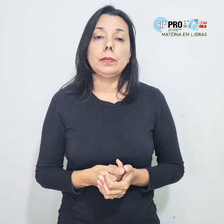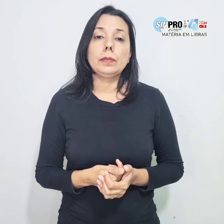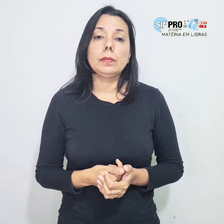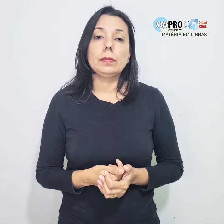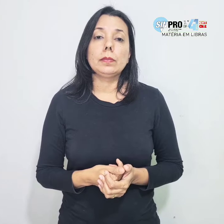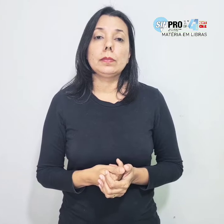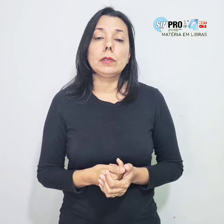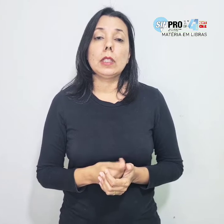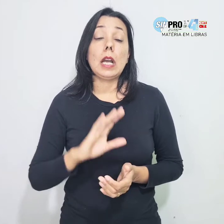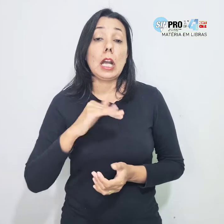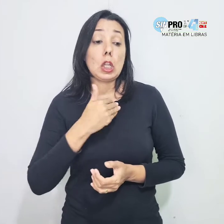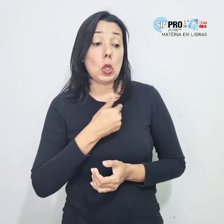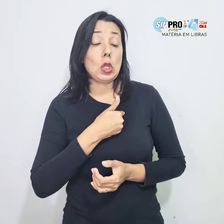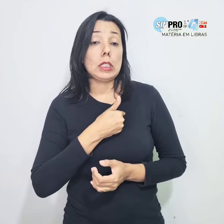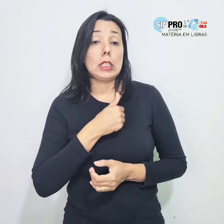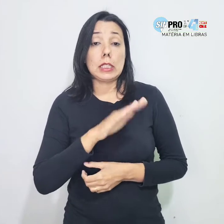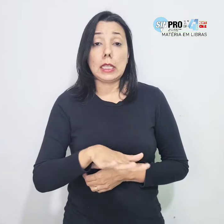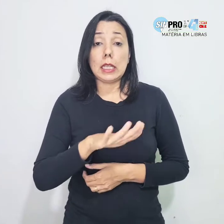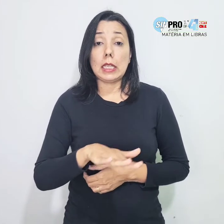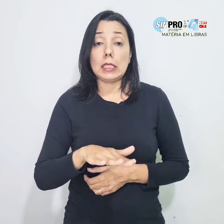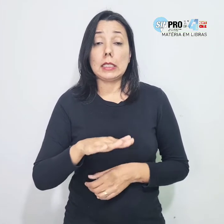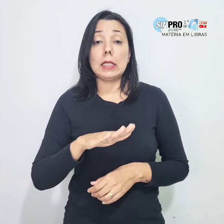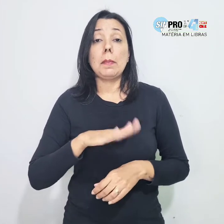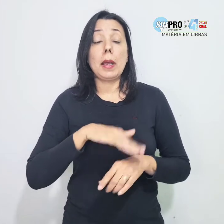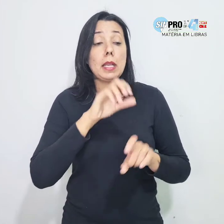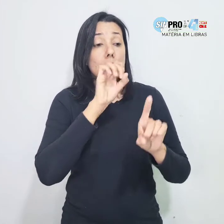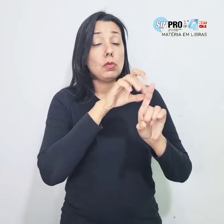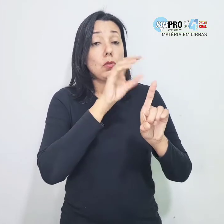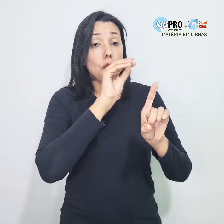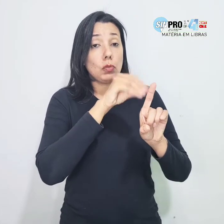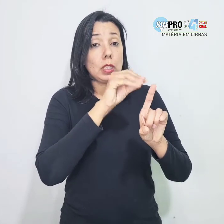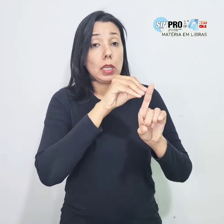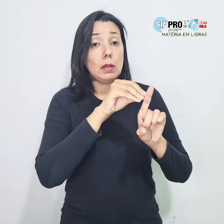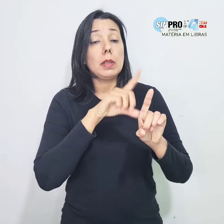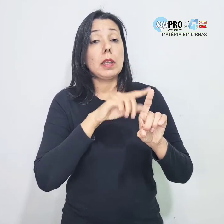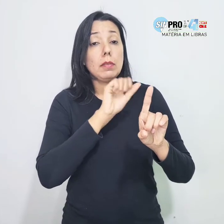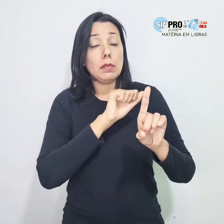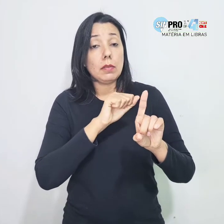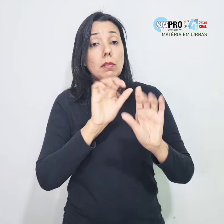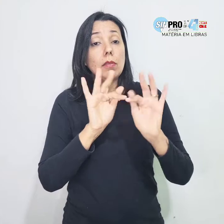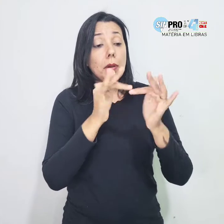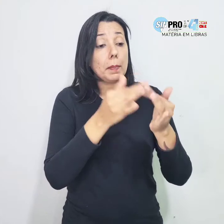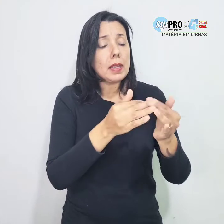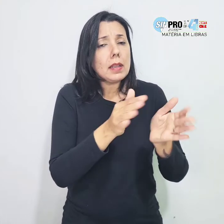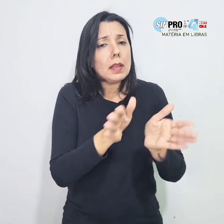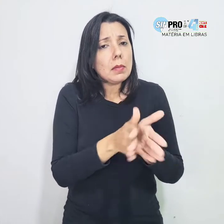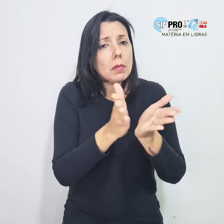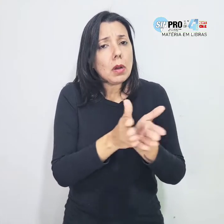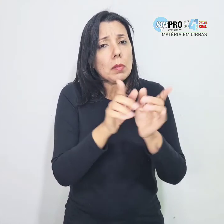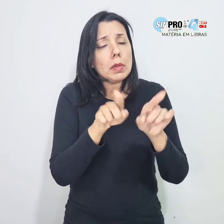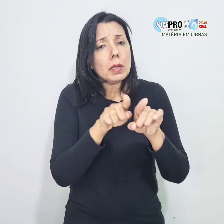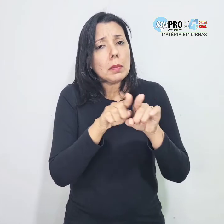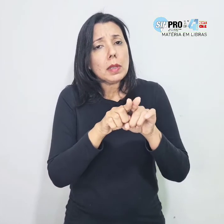São as nossas crianças mais vulneráveis, como as de família em desvantagem ou com necessidades especiais,